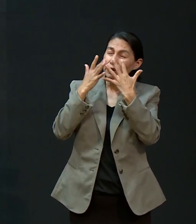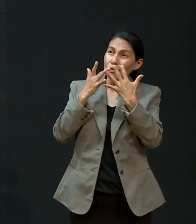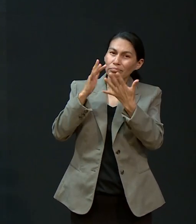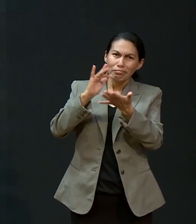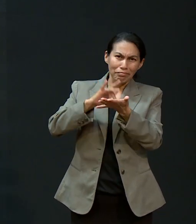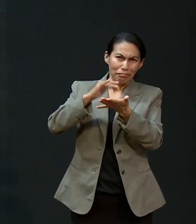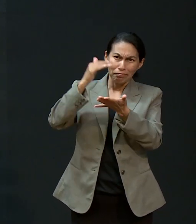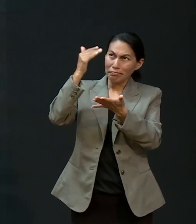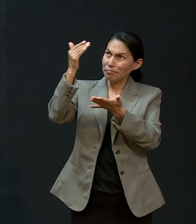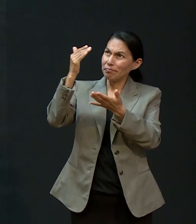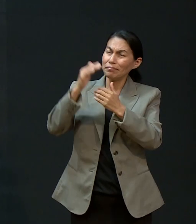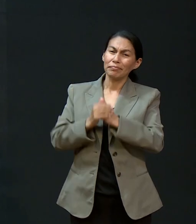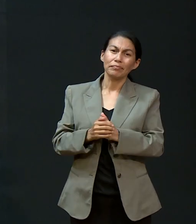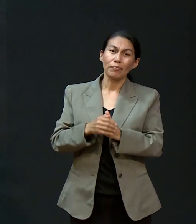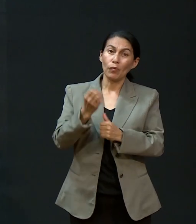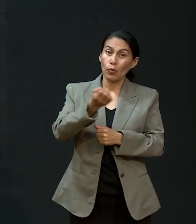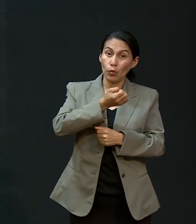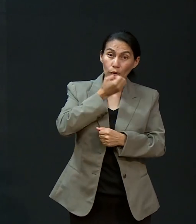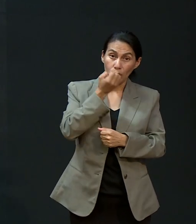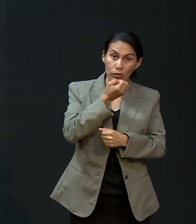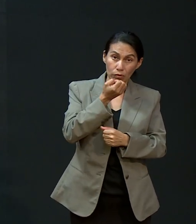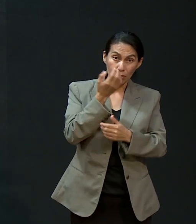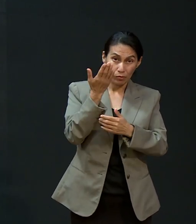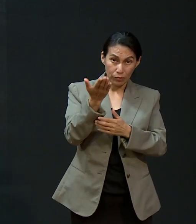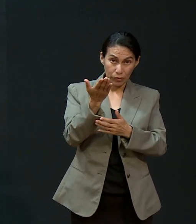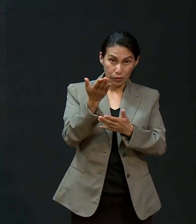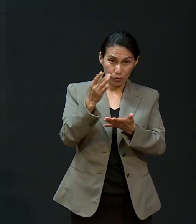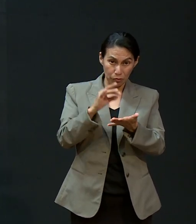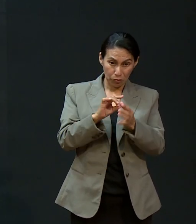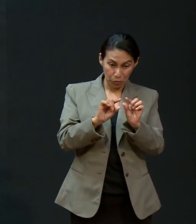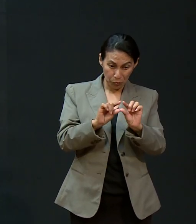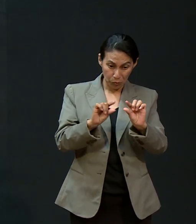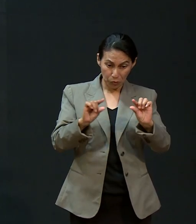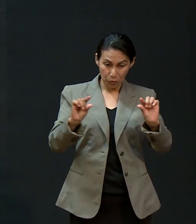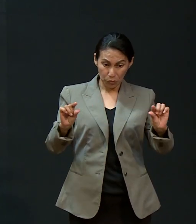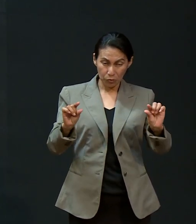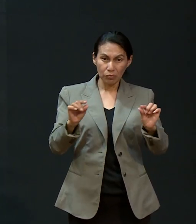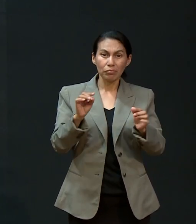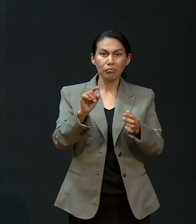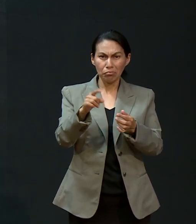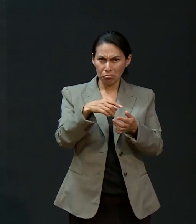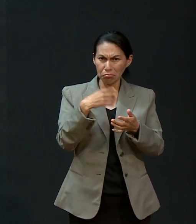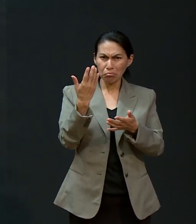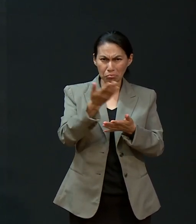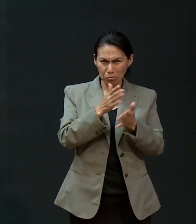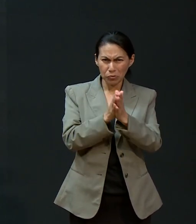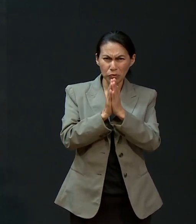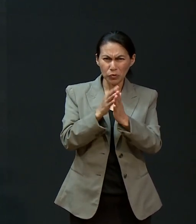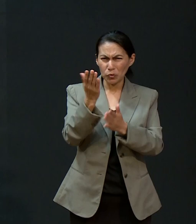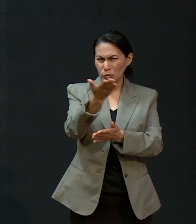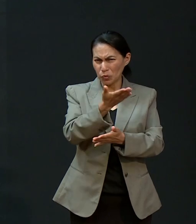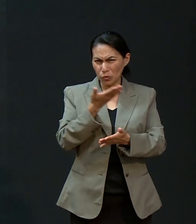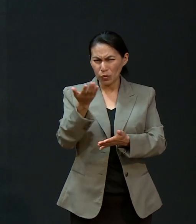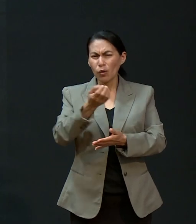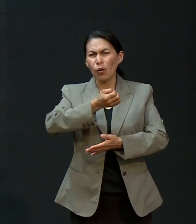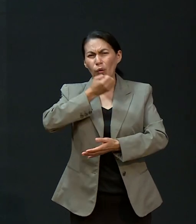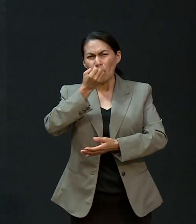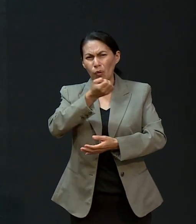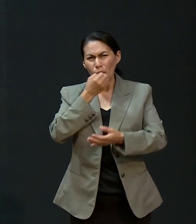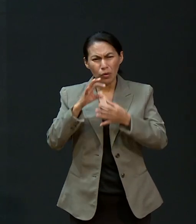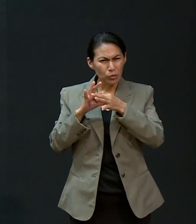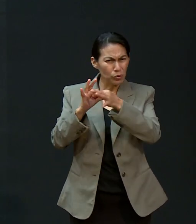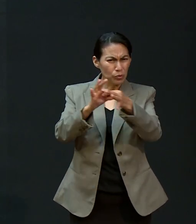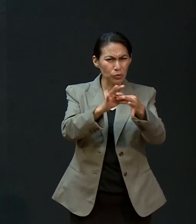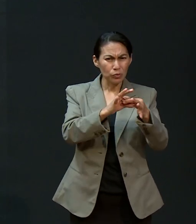atmósfera del cielo inunda nuestra vida. Y las oraciones se han estado pasando en pantalla. Vamos a unirnos en